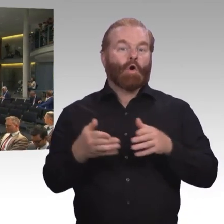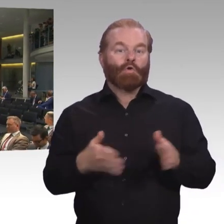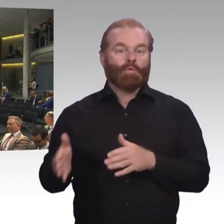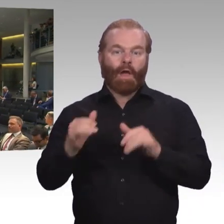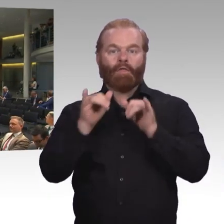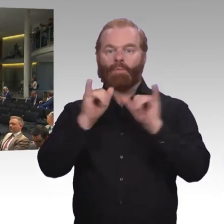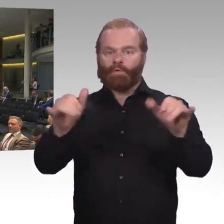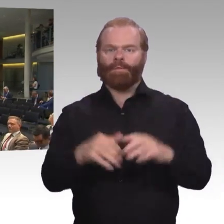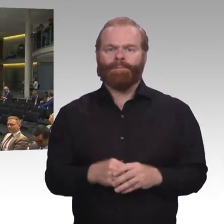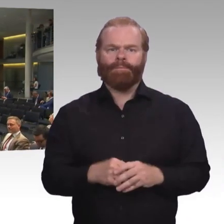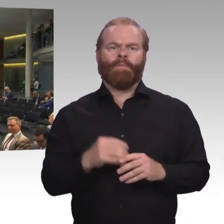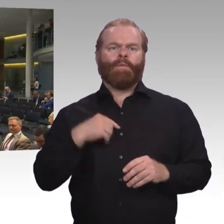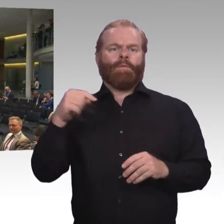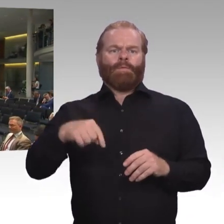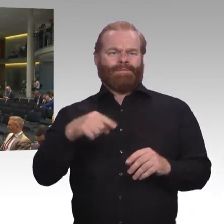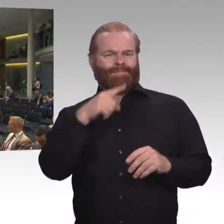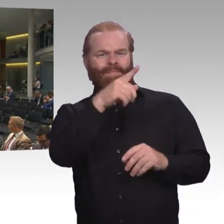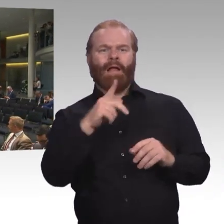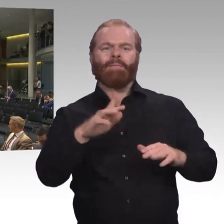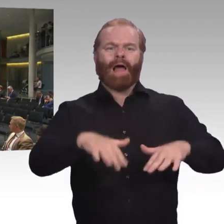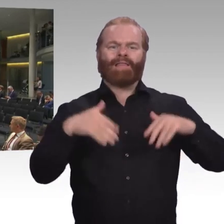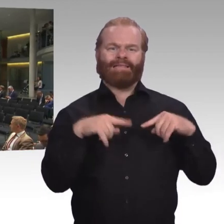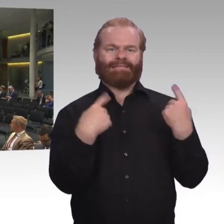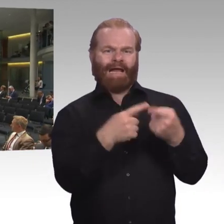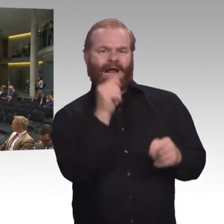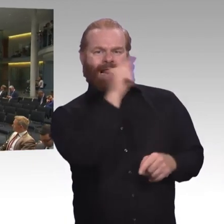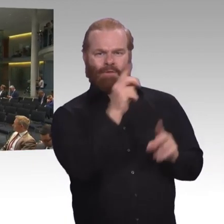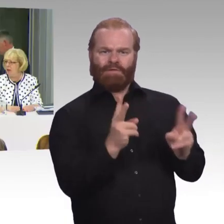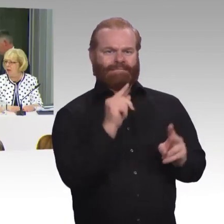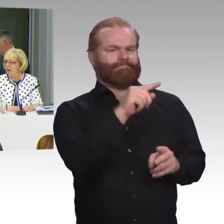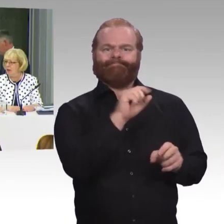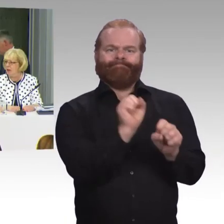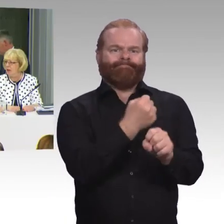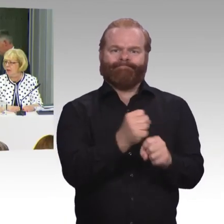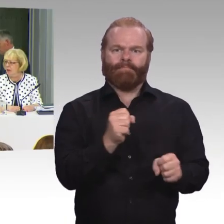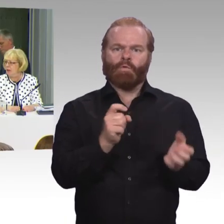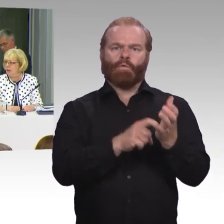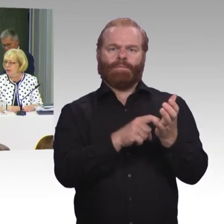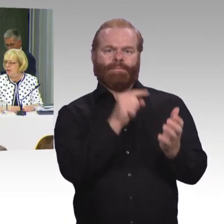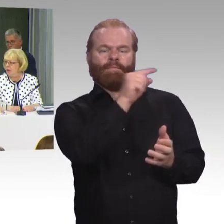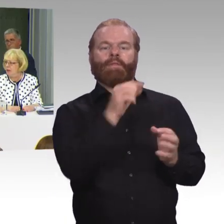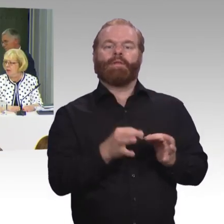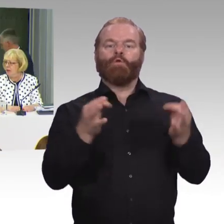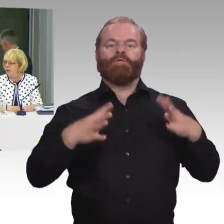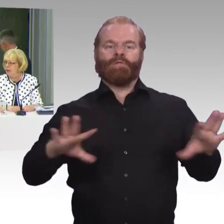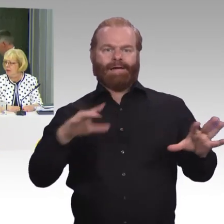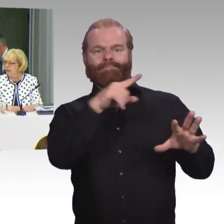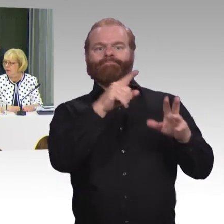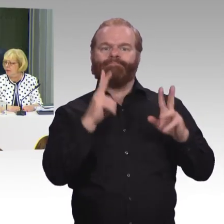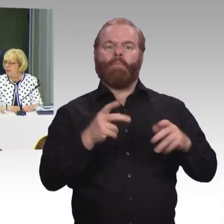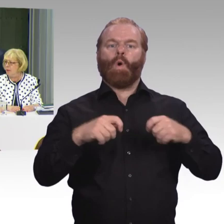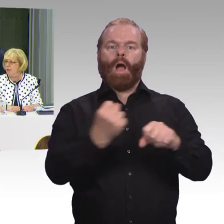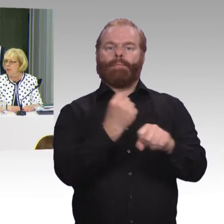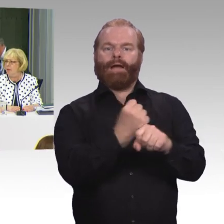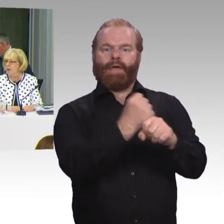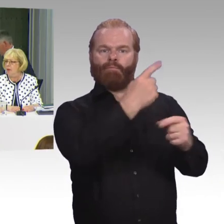die Feuerlöschanlage und der Teppichboden erneuert. Wir waren uns im Ältestenrat einig, dass diese Arbeiten bis zur